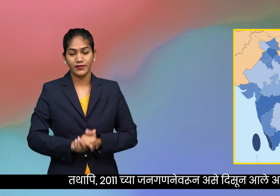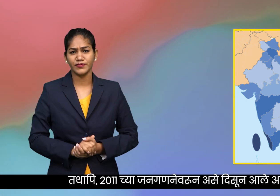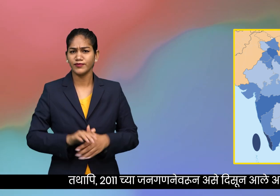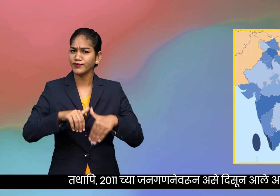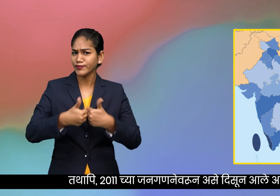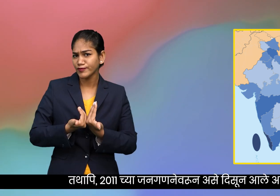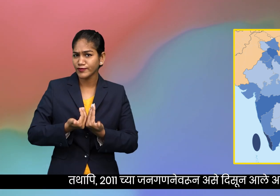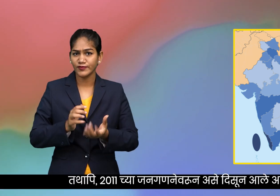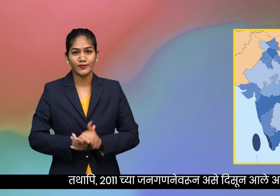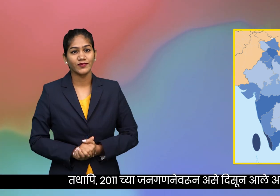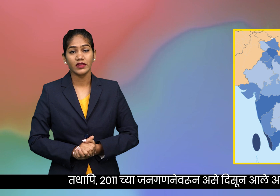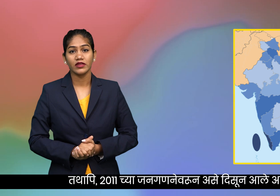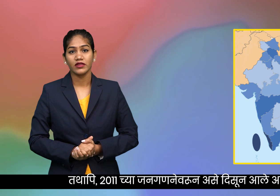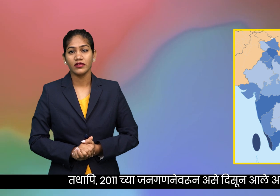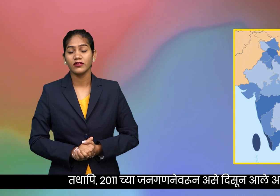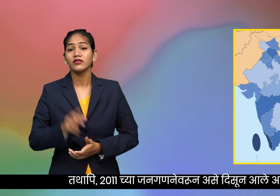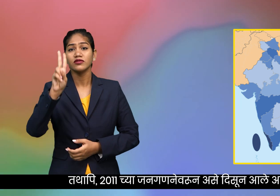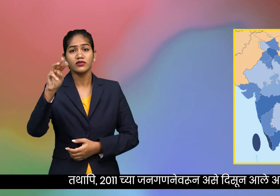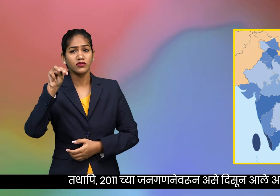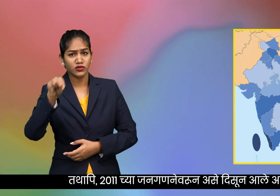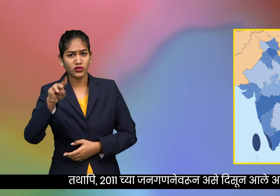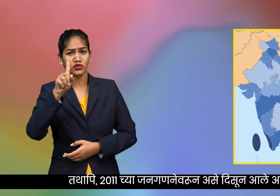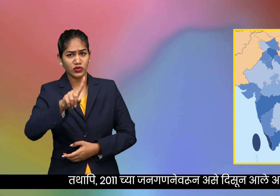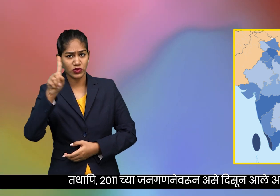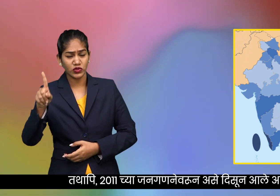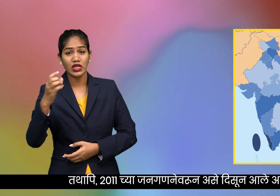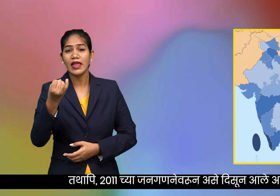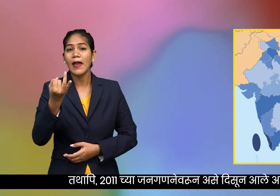तथापि 2011च्या जनगणनेवरून असं दिसून आलं की पुरुष